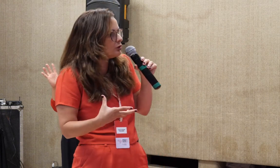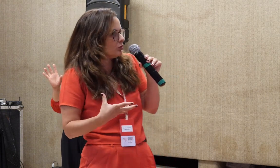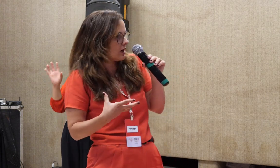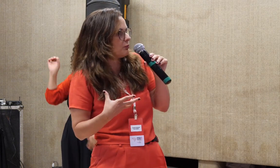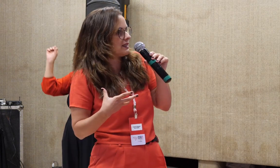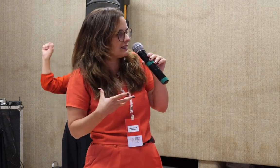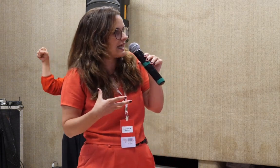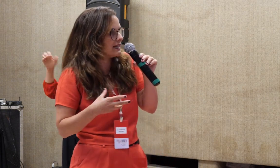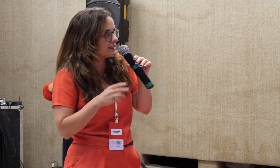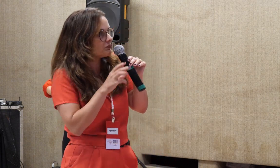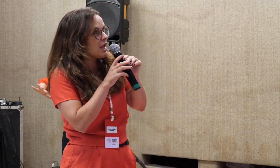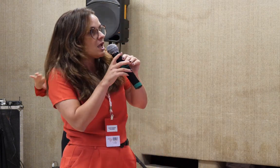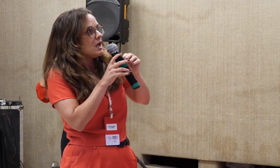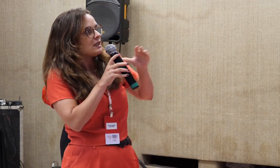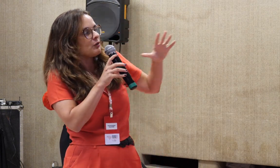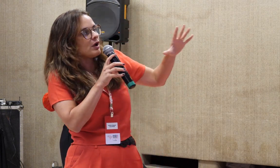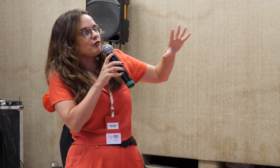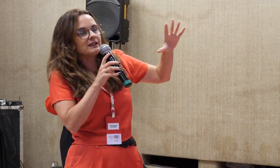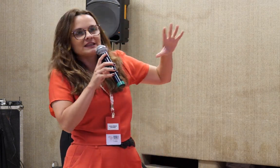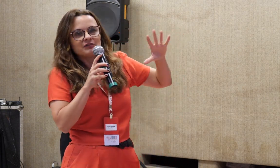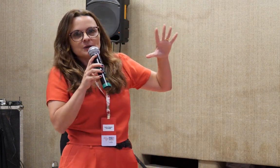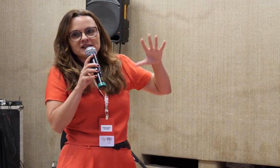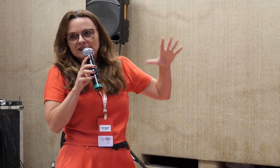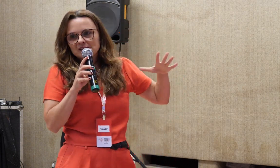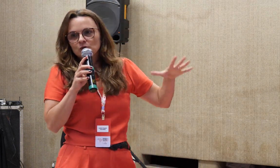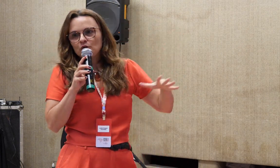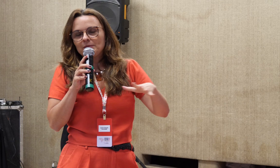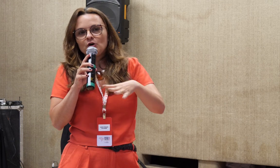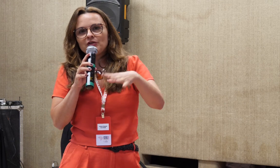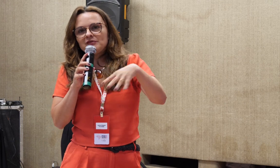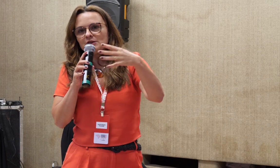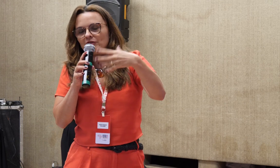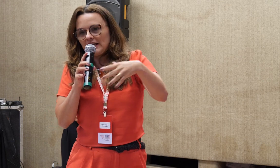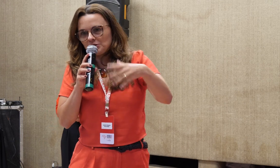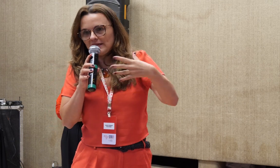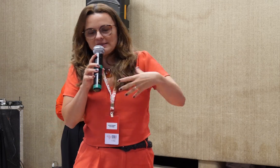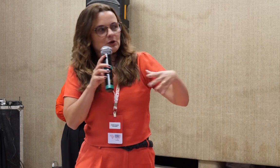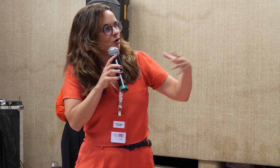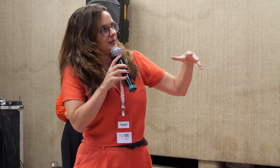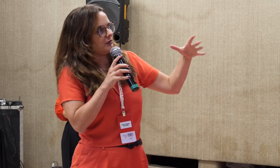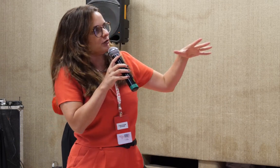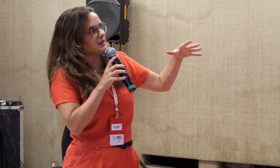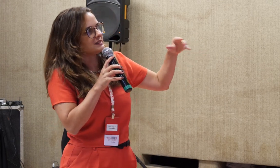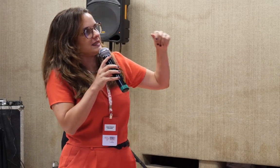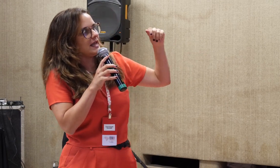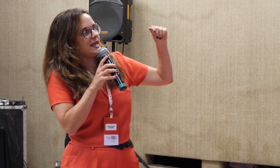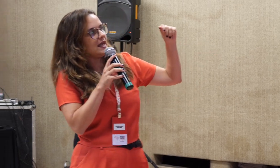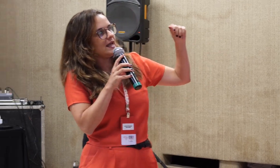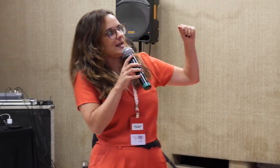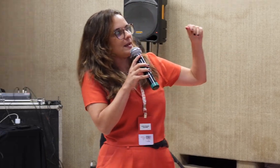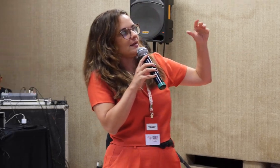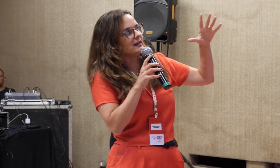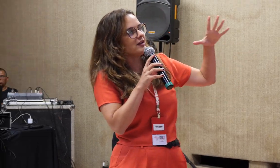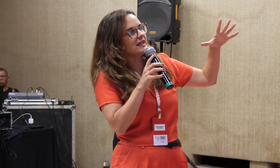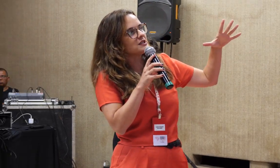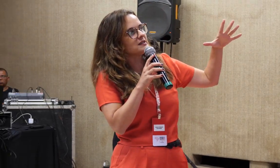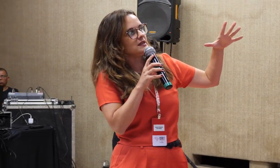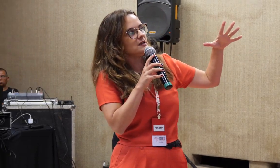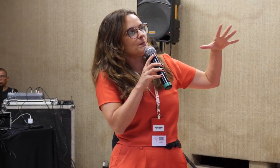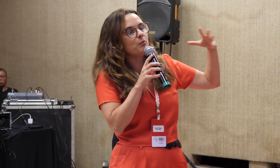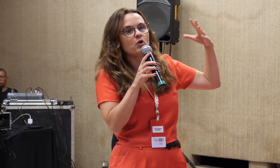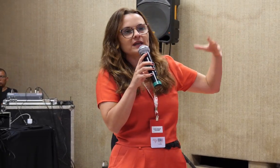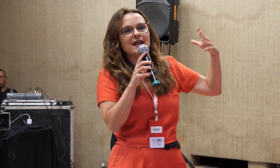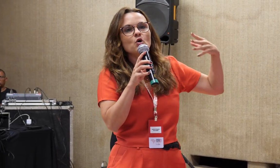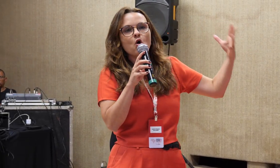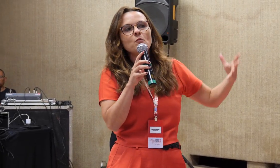faz muito no campo das cidades. Então, eu vou tentar fazer uma apresentação muito rápida. Ô, Flávio, se eu falar demais, você me corta, por favor. Assim, na verdade,